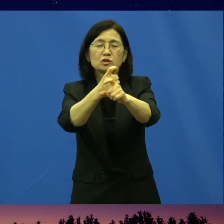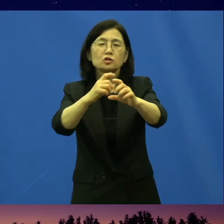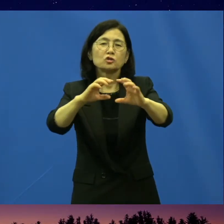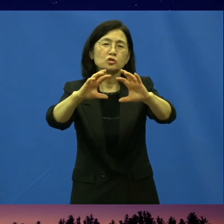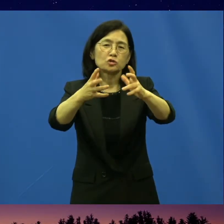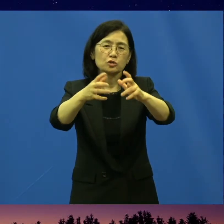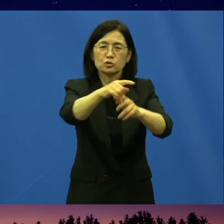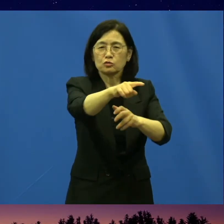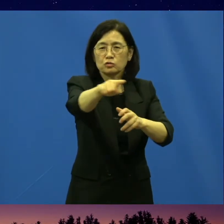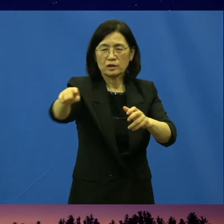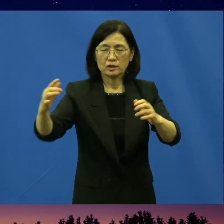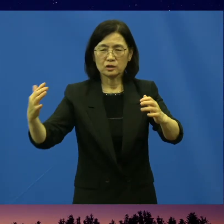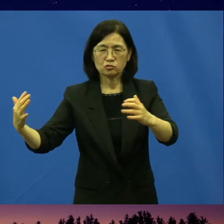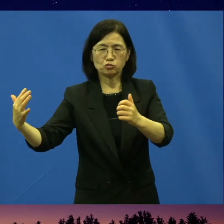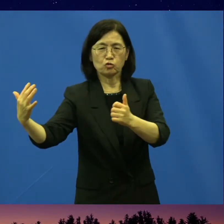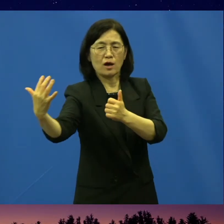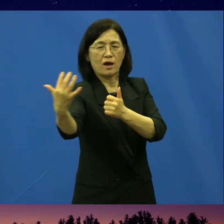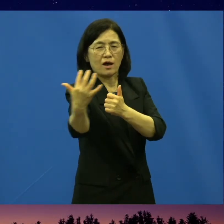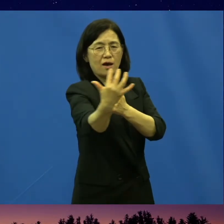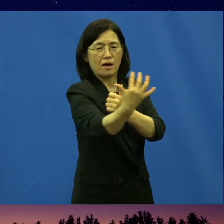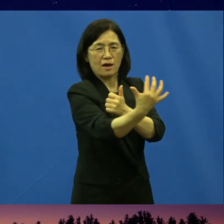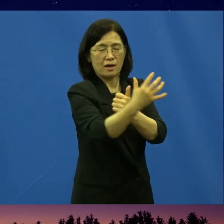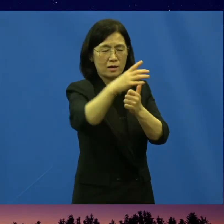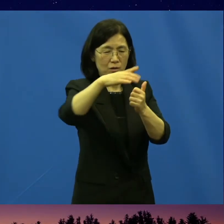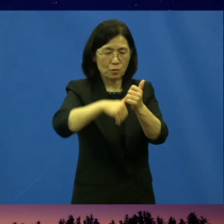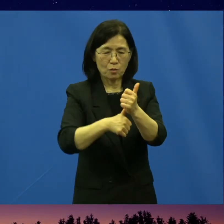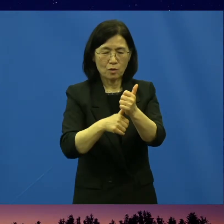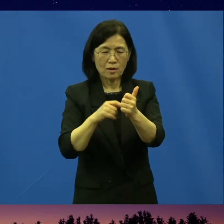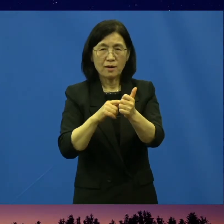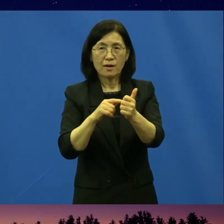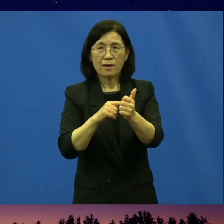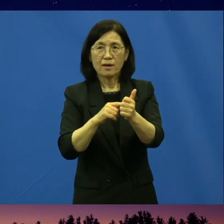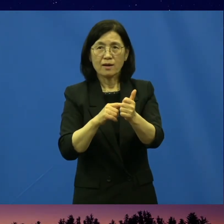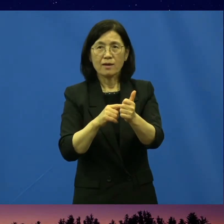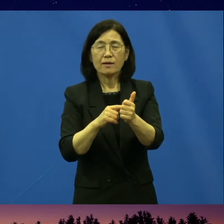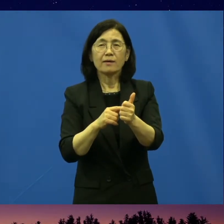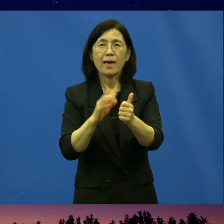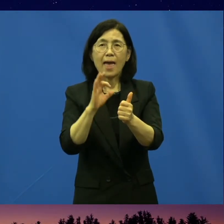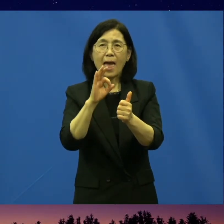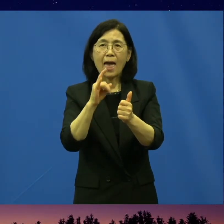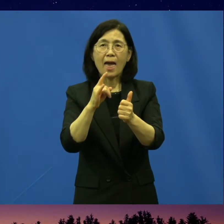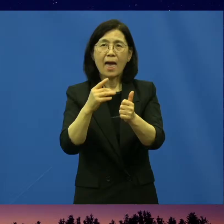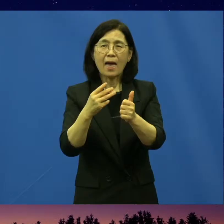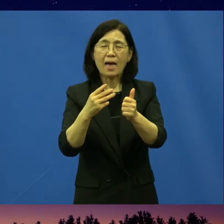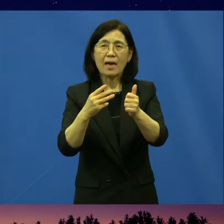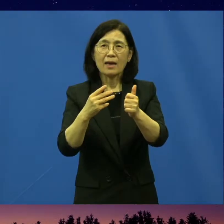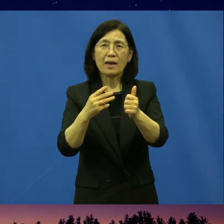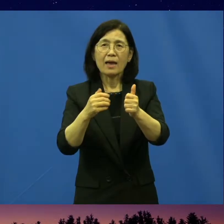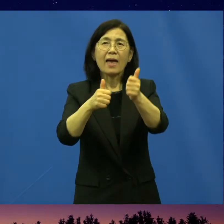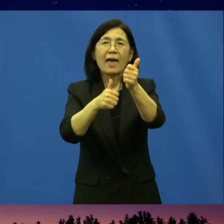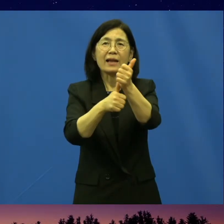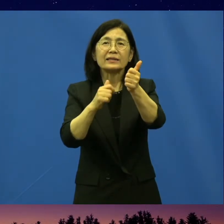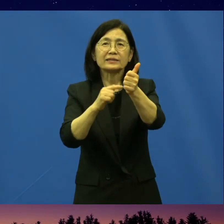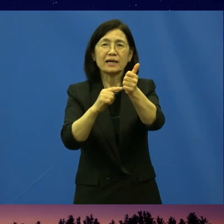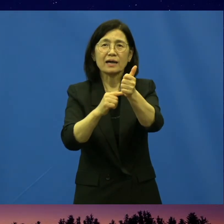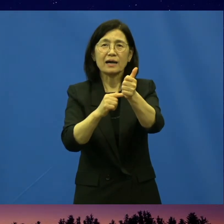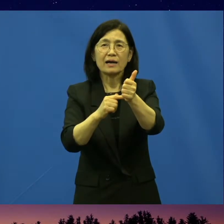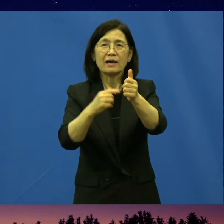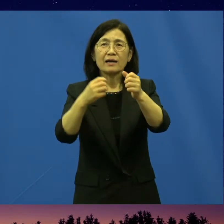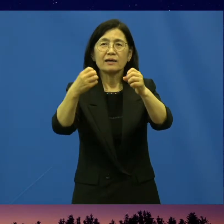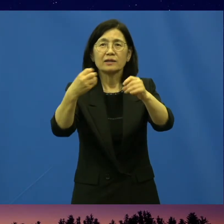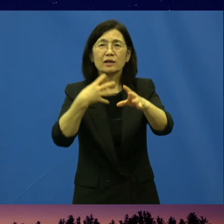이 상황을 엘리사에게 보고하니까 엘리사가 하는 말을 보십시오. 열왕기하 6장 16, 70절 보면